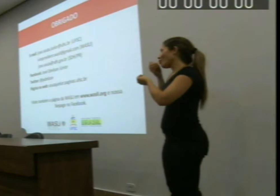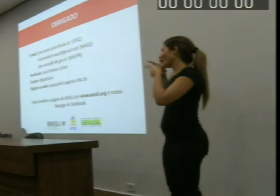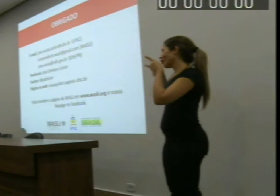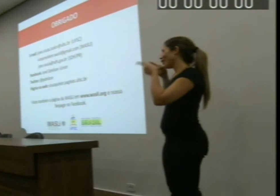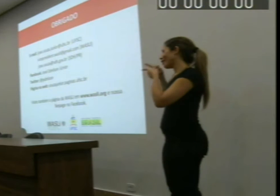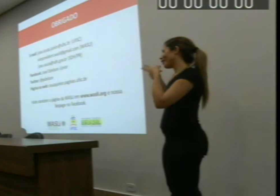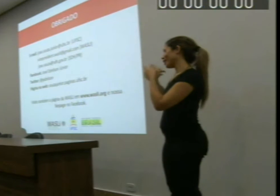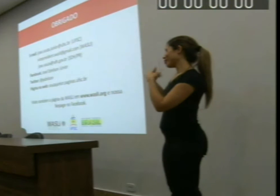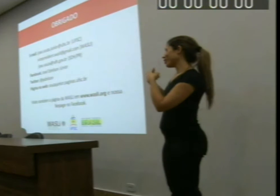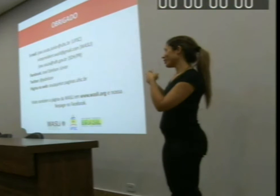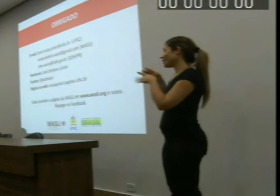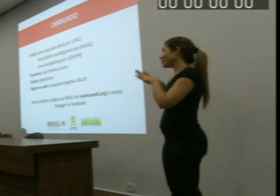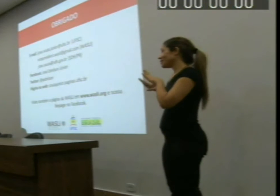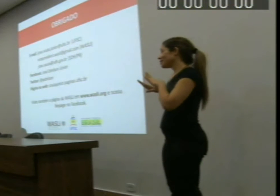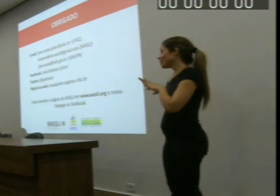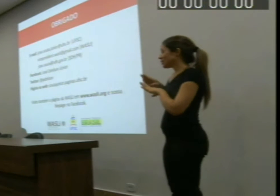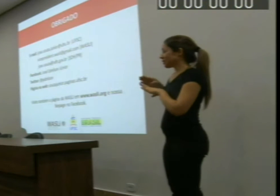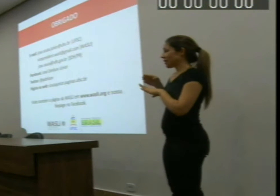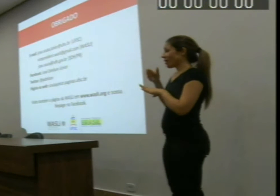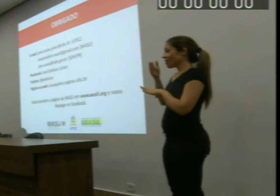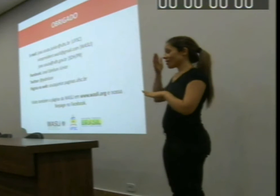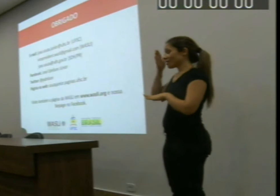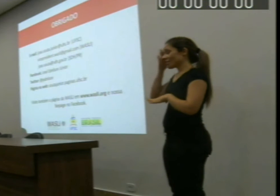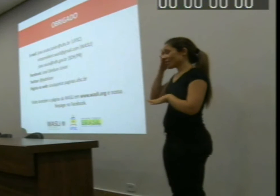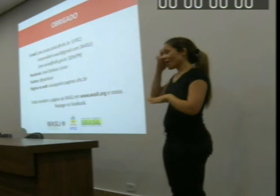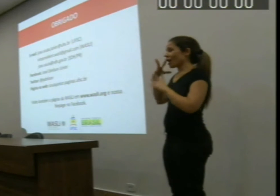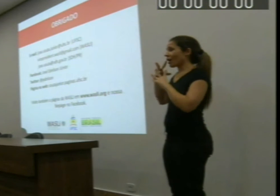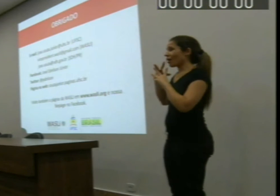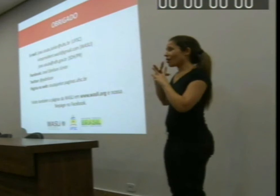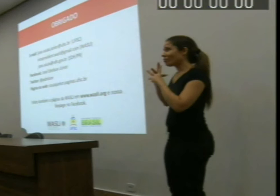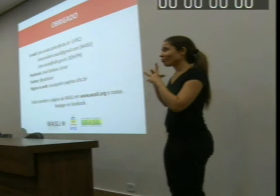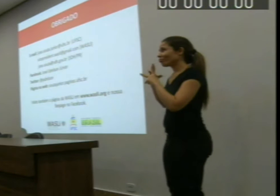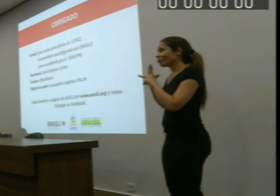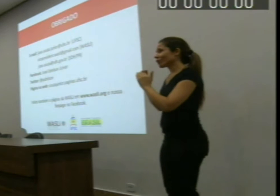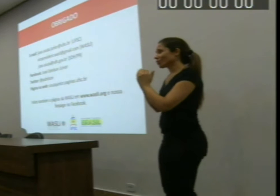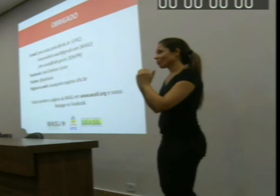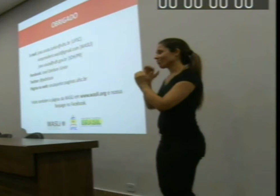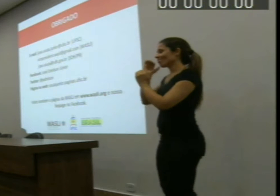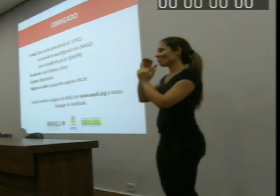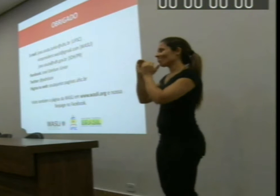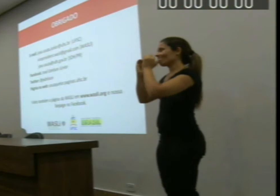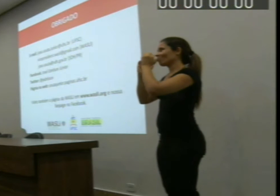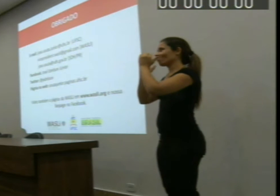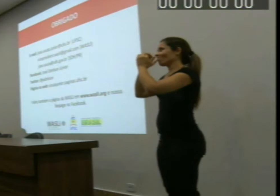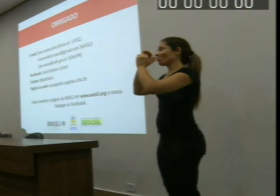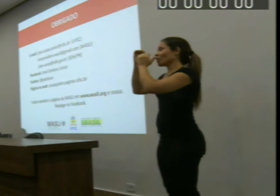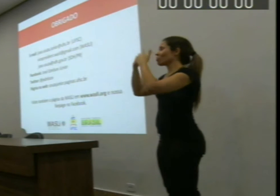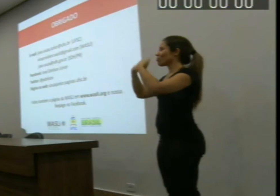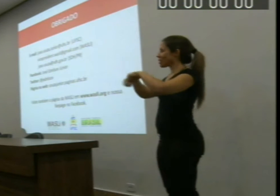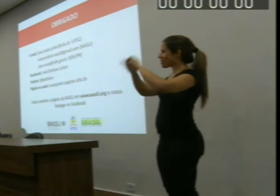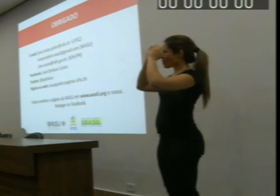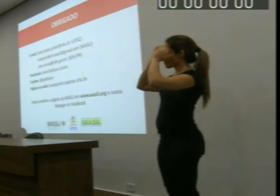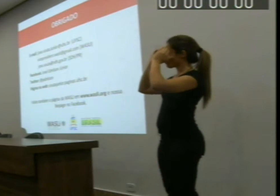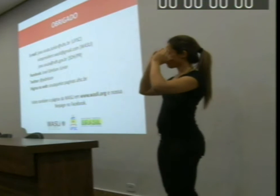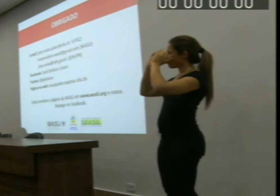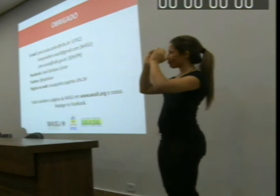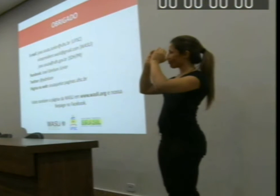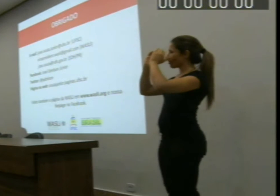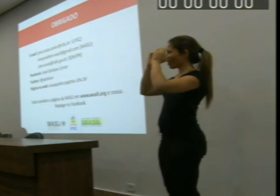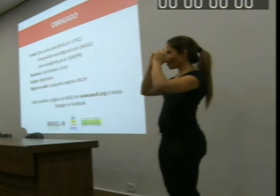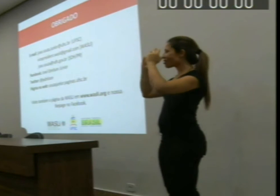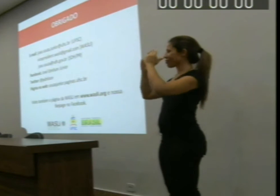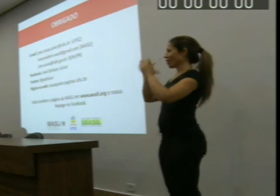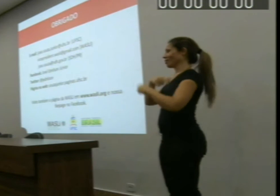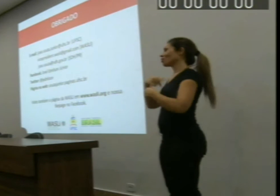a gente que vem acompanhando sabe que tem toda essa hierarquia tem que ser respeitada né eu falei justamente